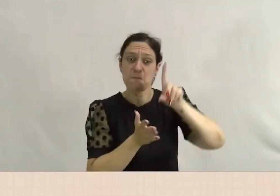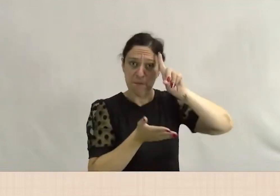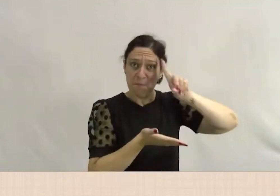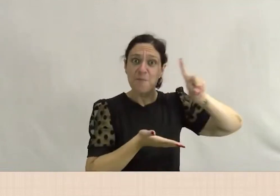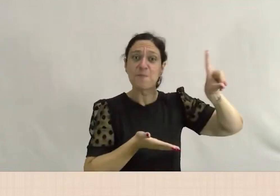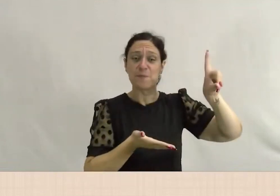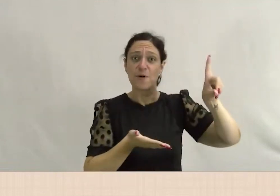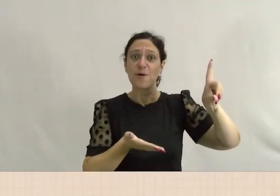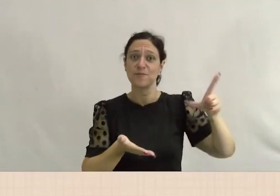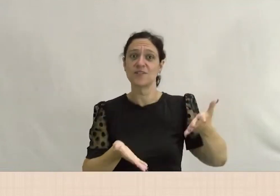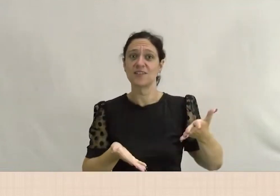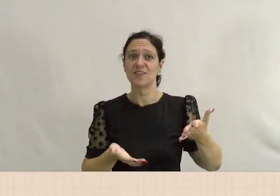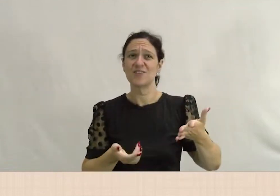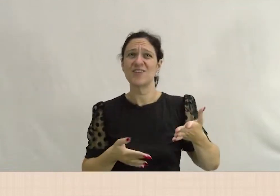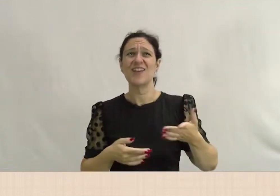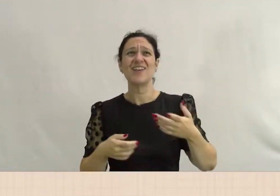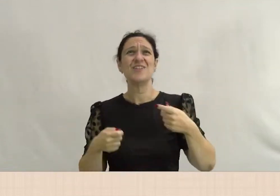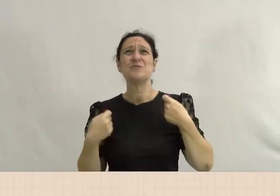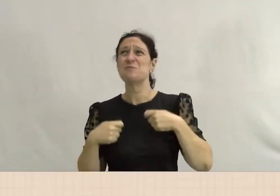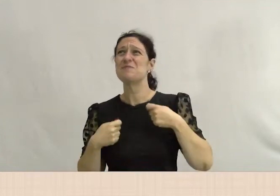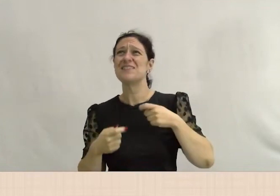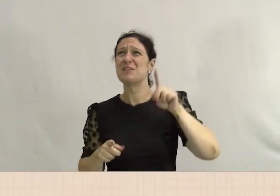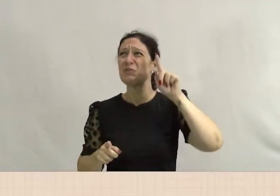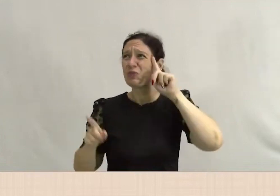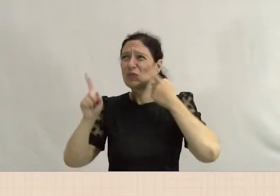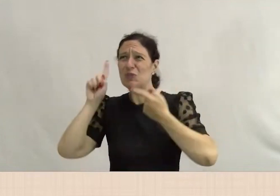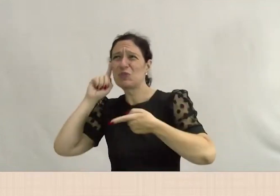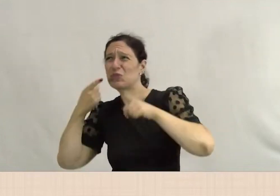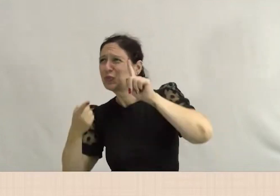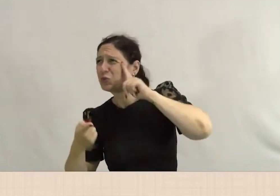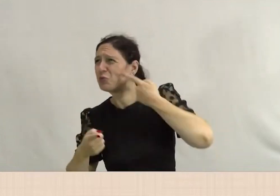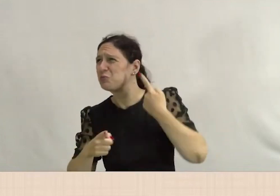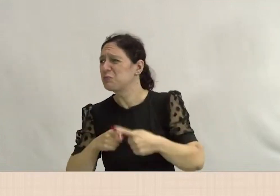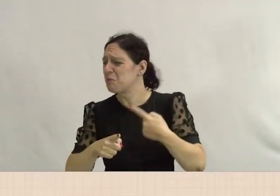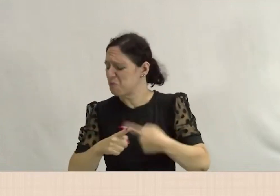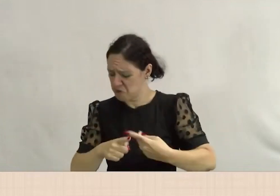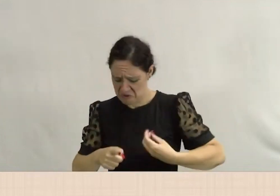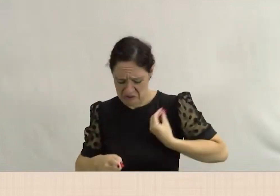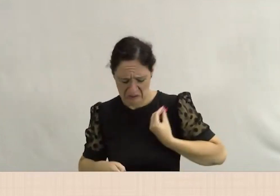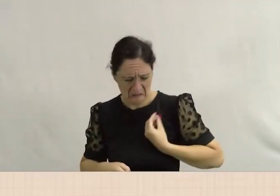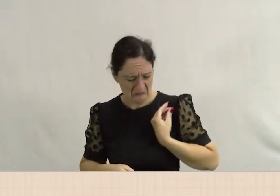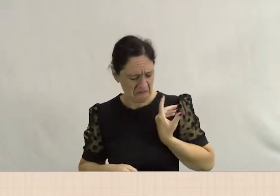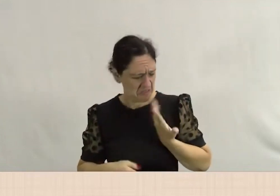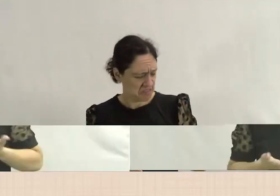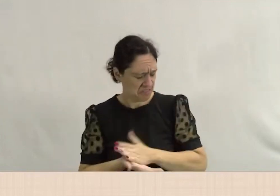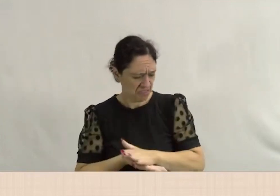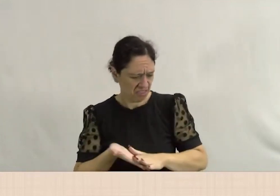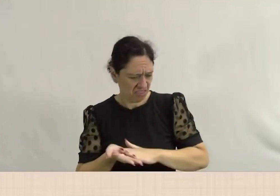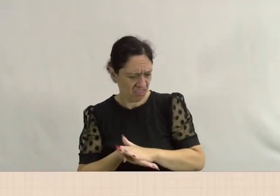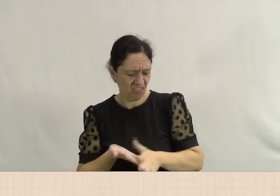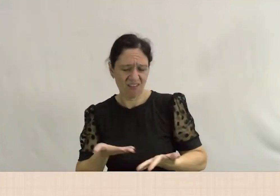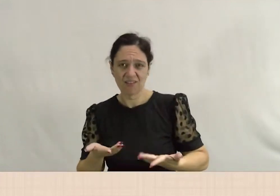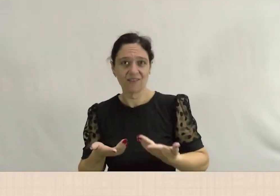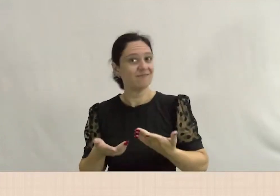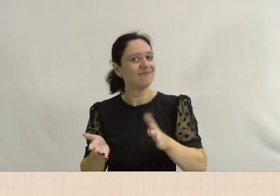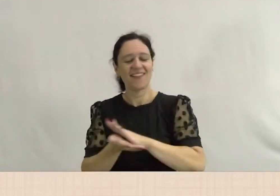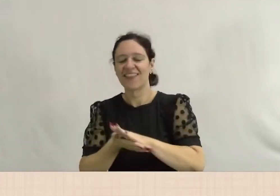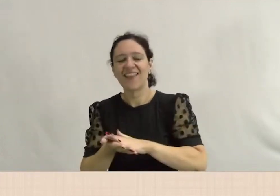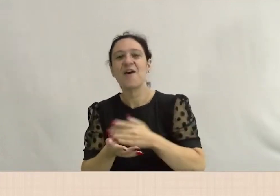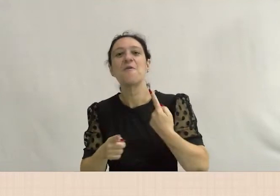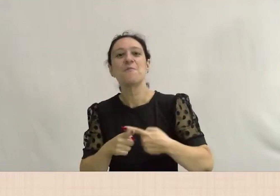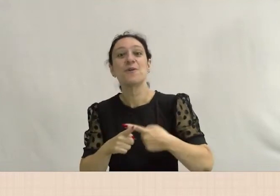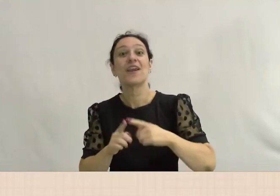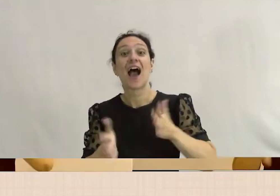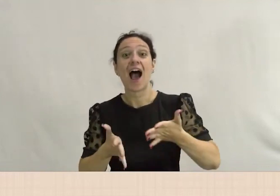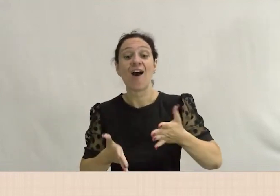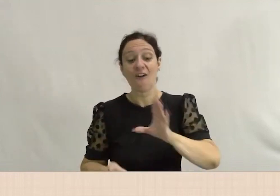Não tenho crises de crise existencial. Não tenho mais, porque Cristo está